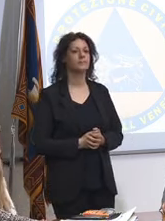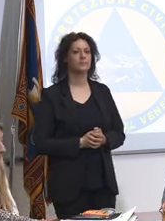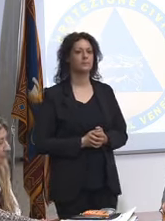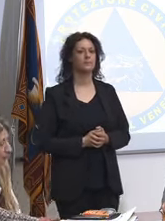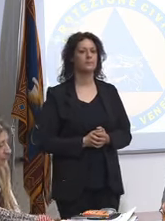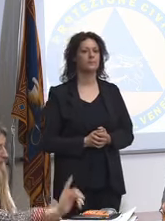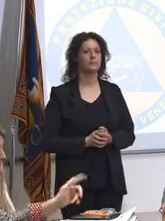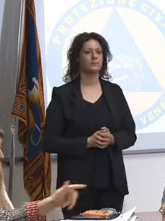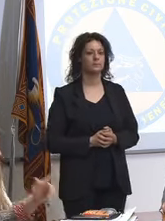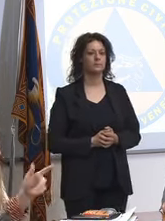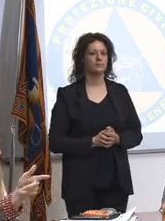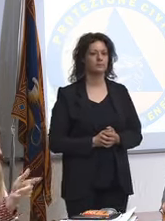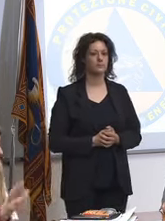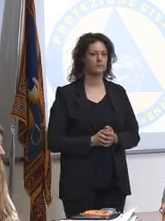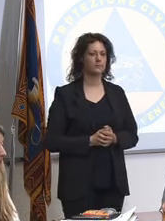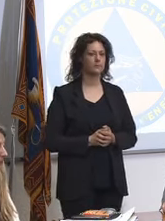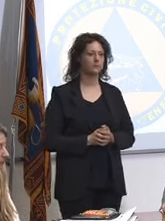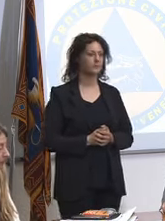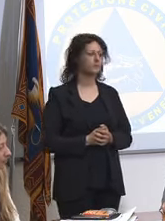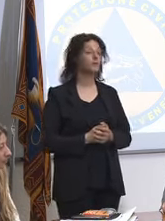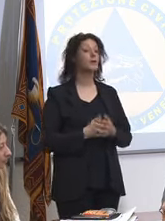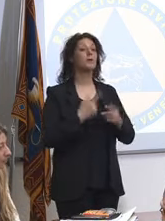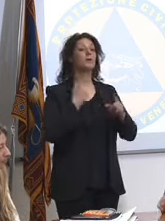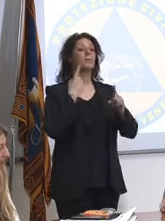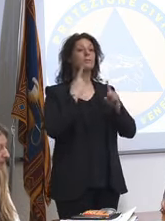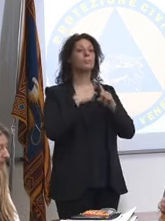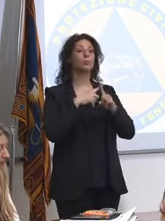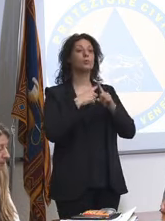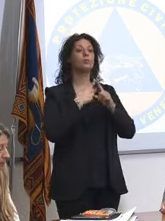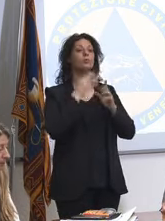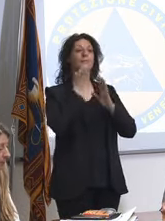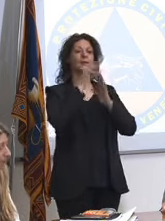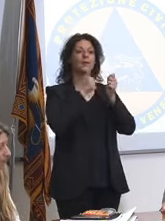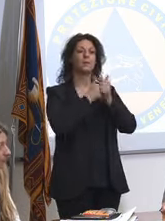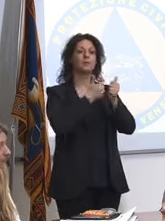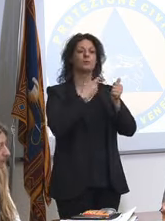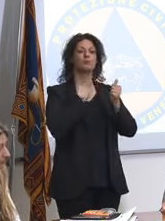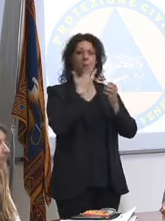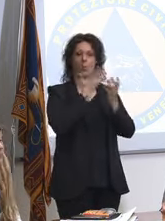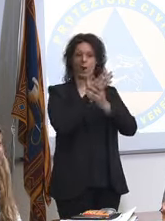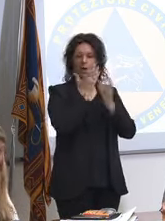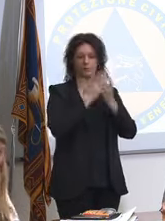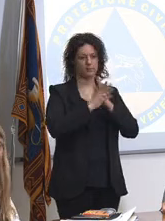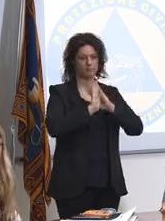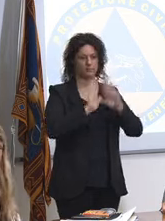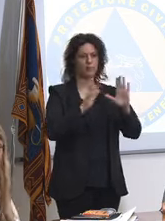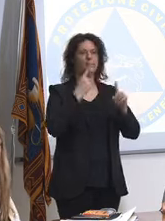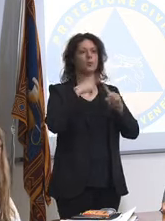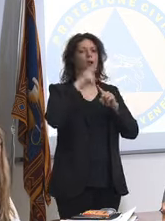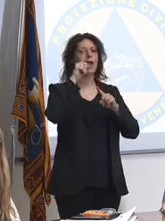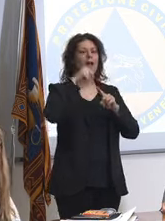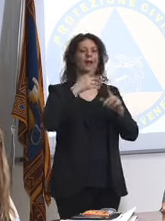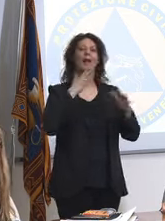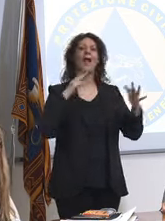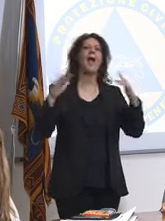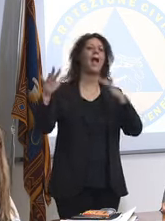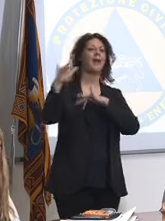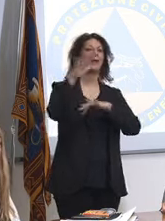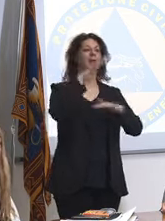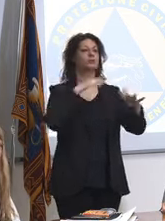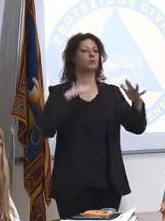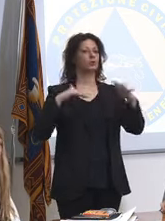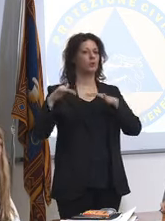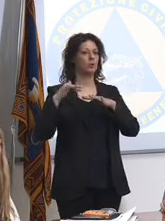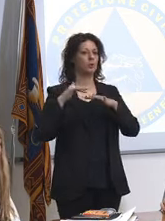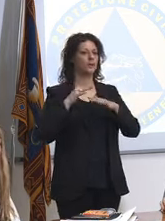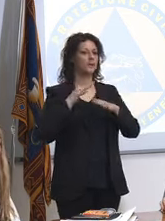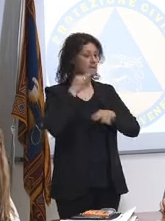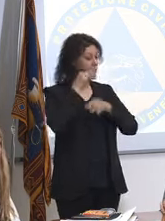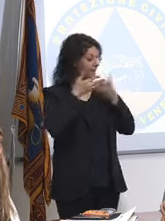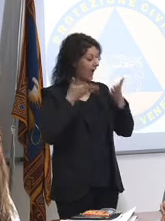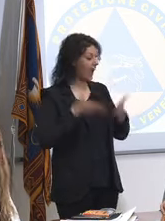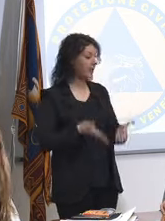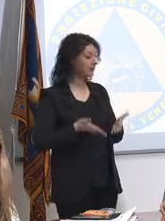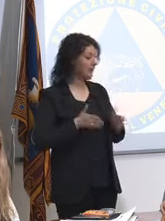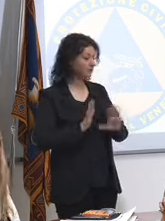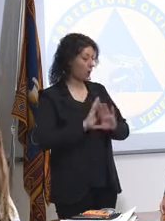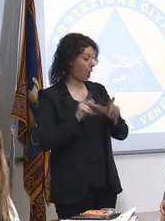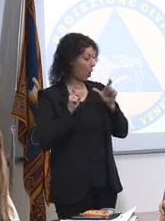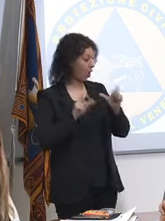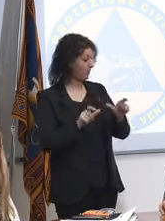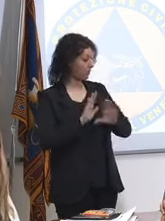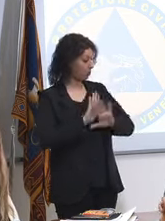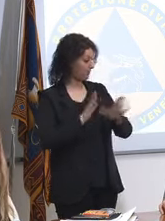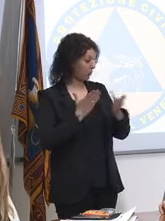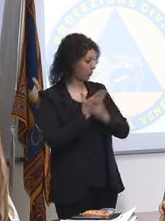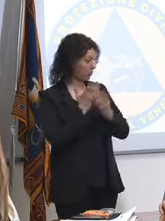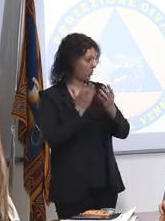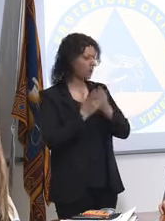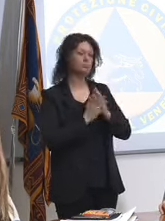allora. E anche il discorso della reazione, del blocco della reazione, questa storia. Quindi da adesso in poi non devono più obbligatoriamente tenere i